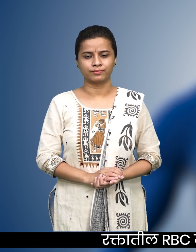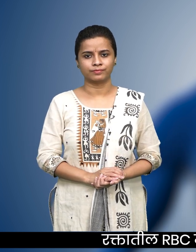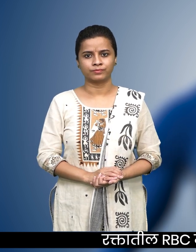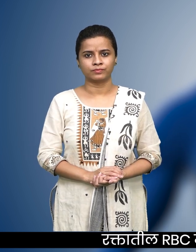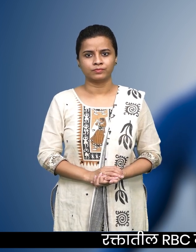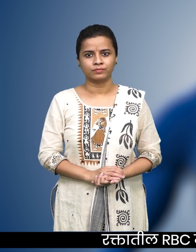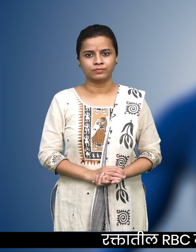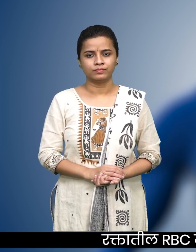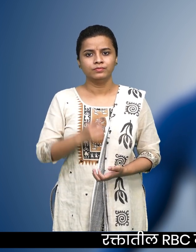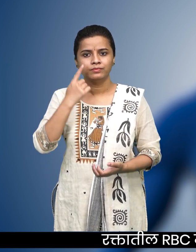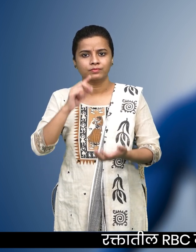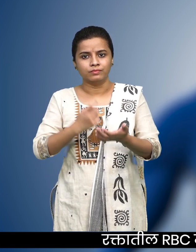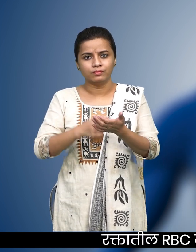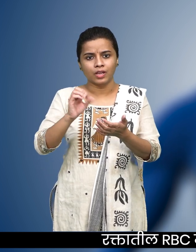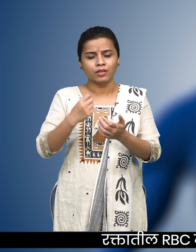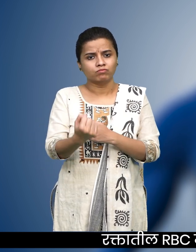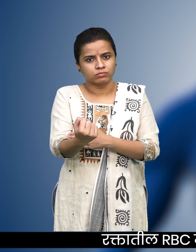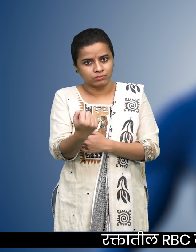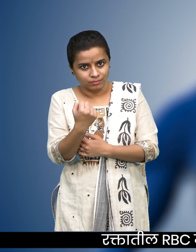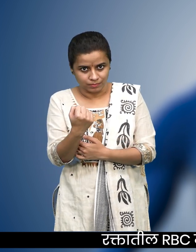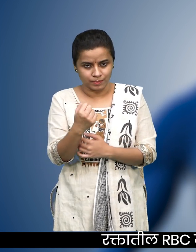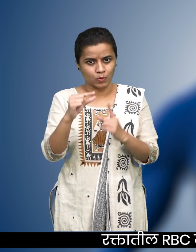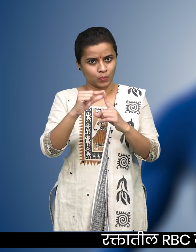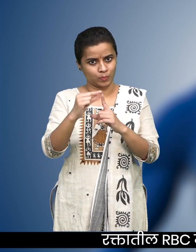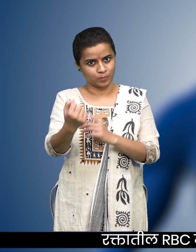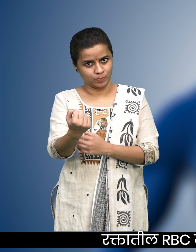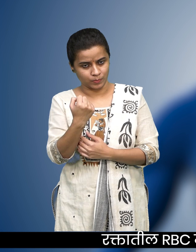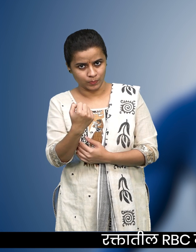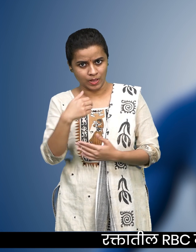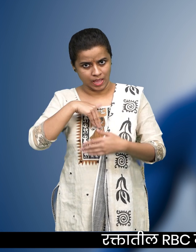रक्तातील आरबीसी मधील प्रथिने हिमोग्लोबिन असलेले लोह असते.